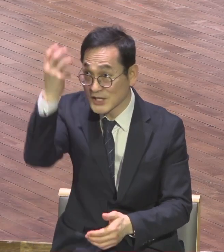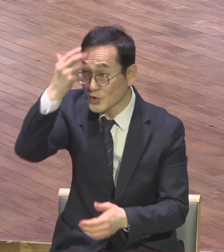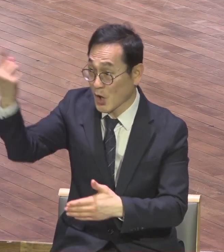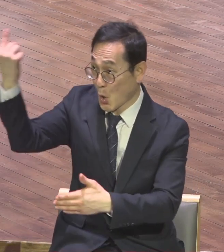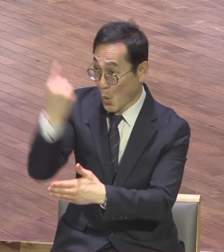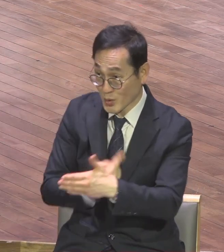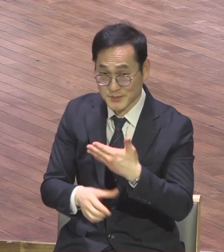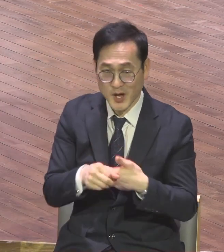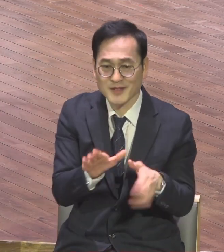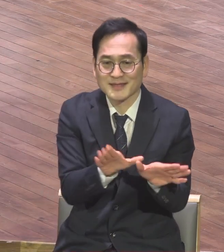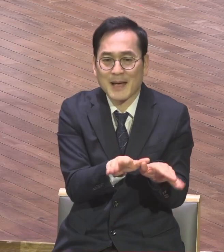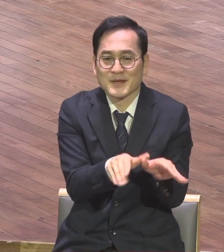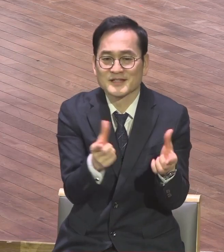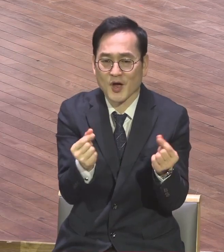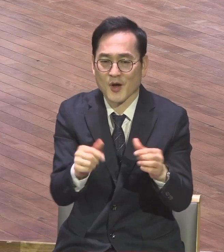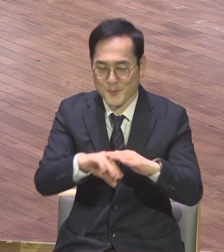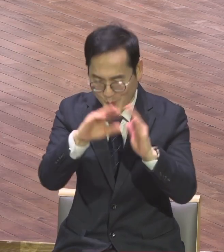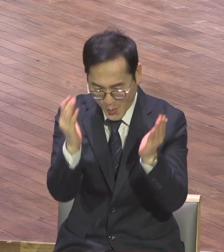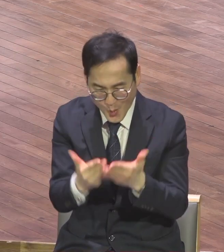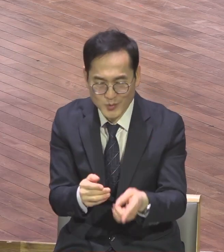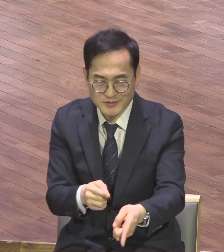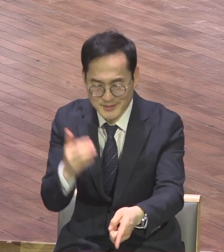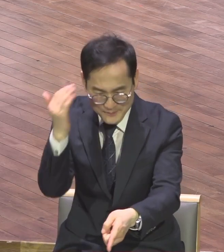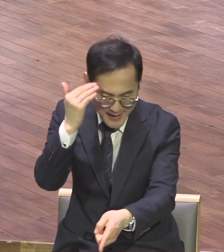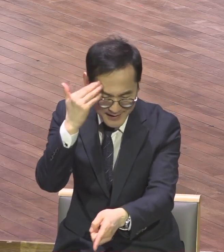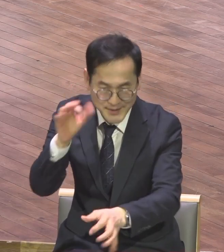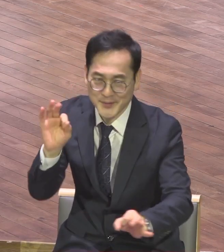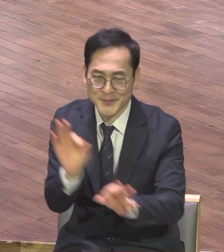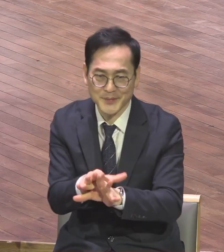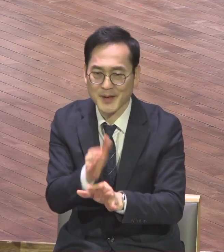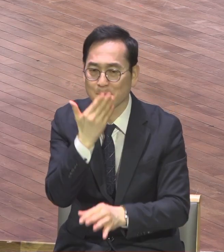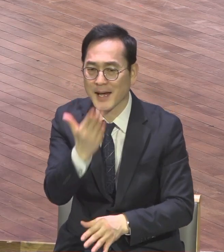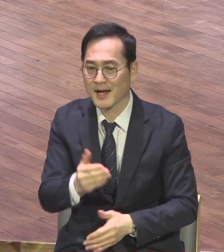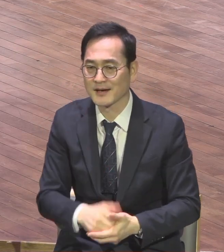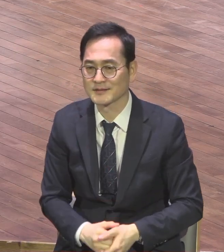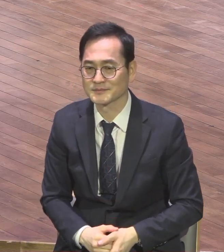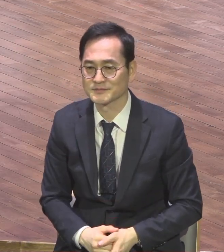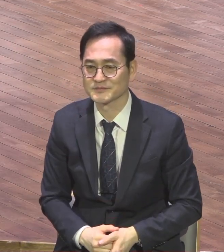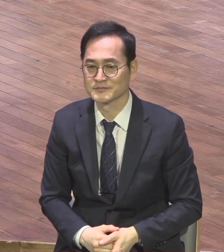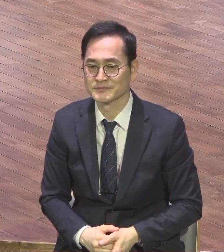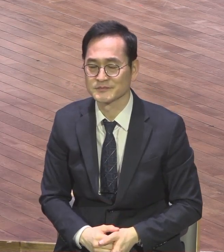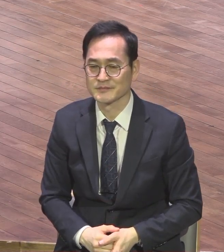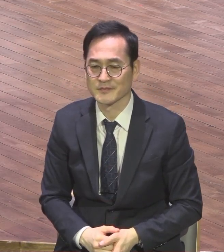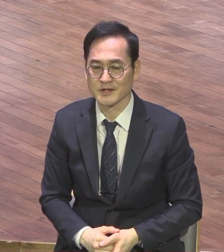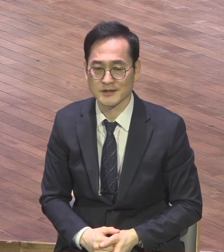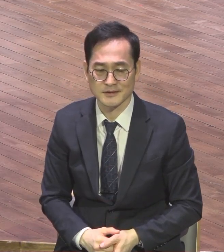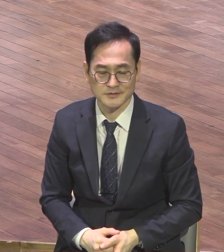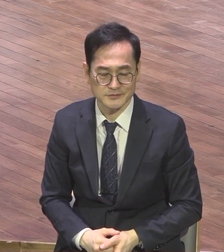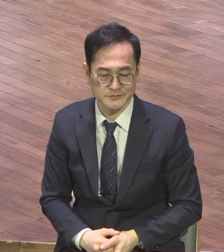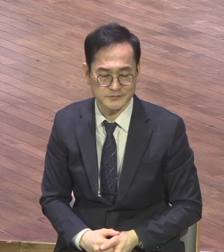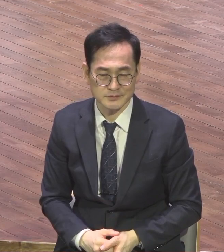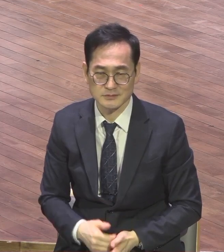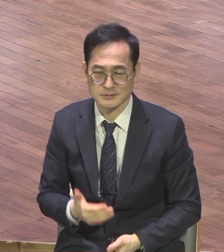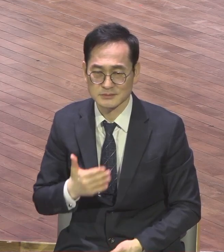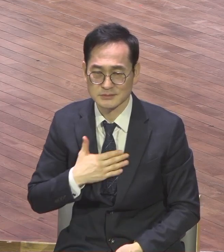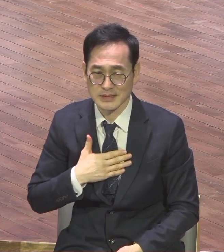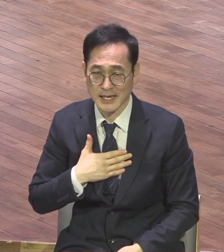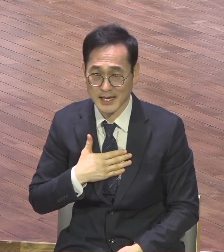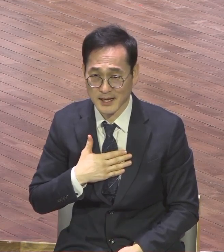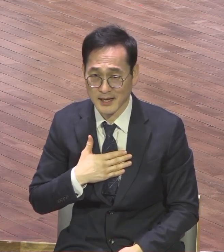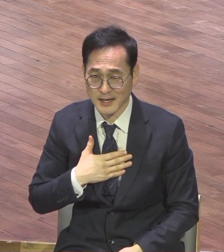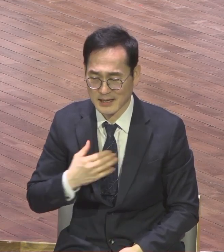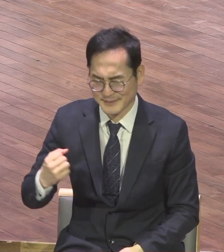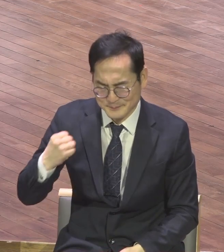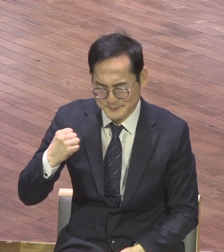삶을 살 수 있어요. 자, 우리의 힘으로는 결코 넘을 수 없는 인생의 모든